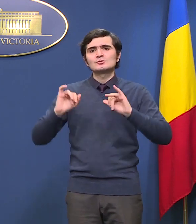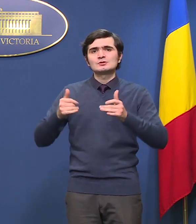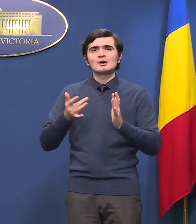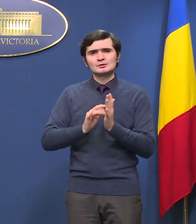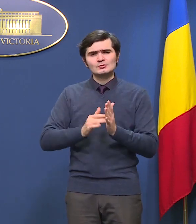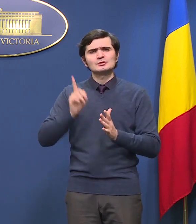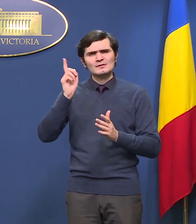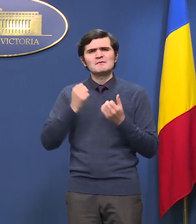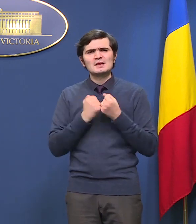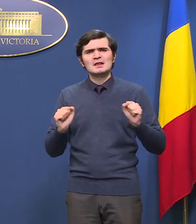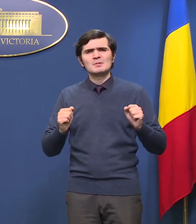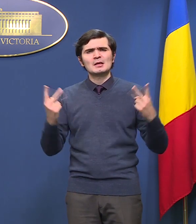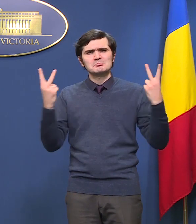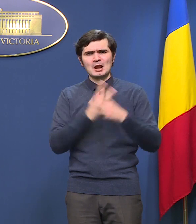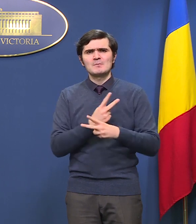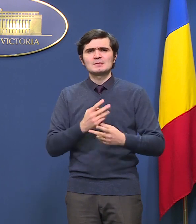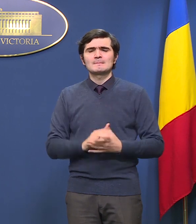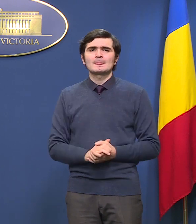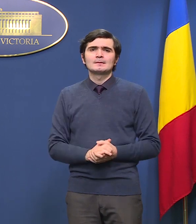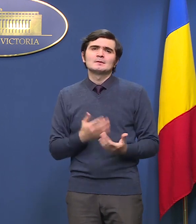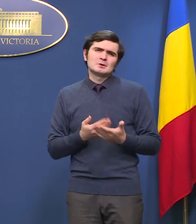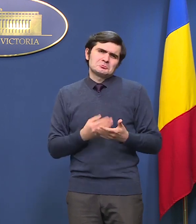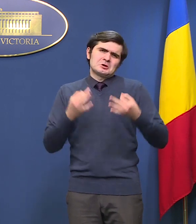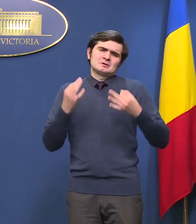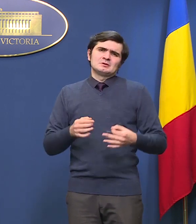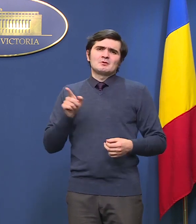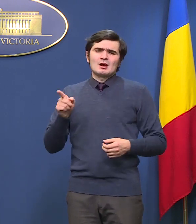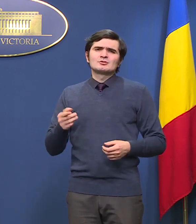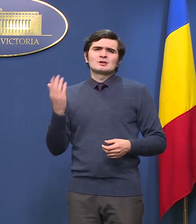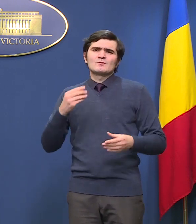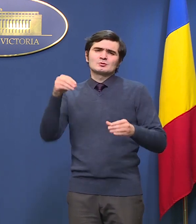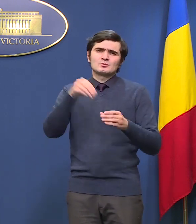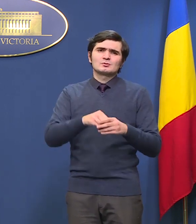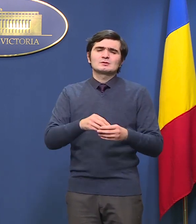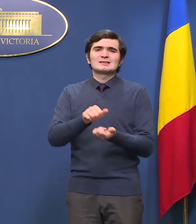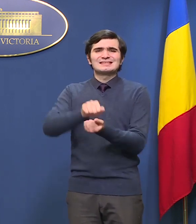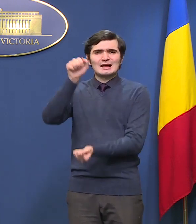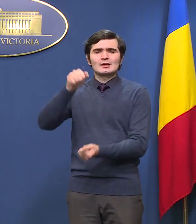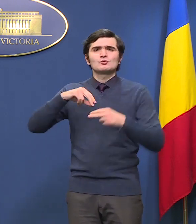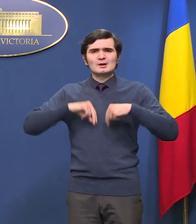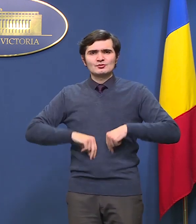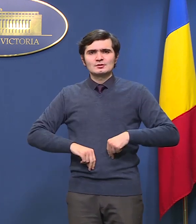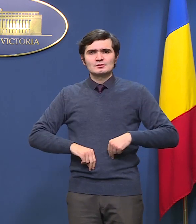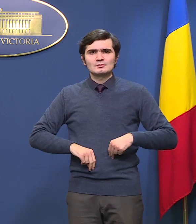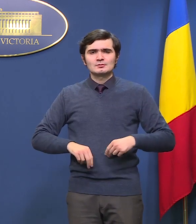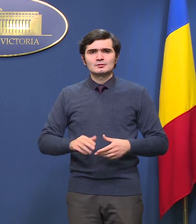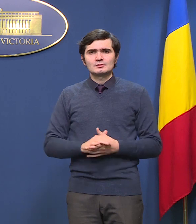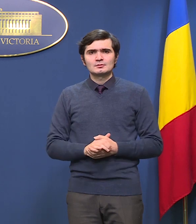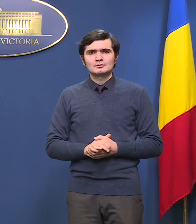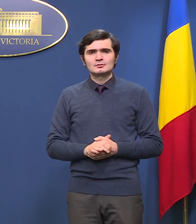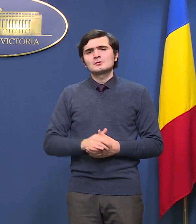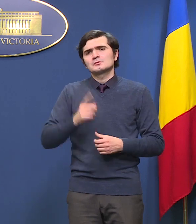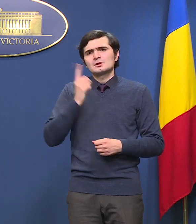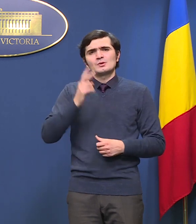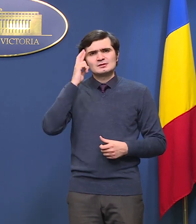mai rapid pentru că, sigur, el a fost inclus în decretul prezidențial și a trebuit să